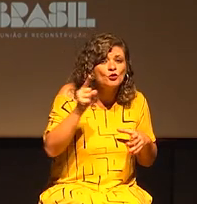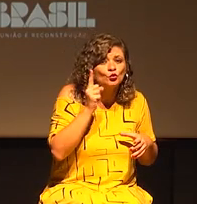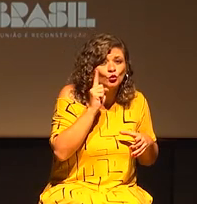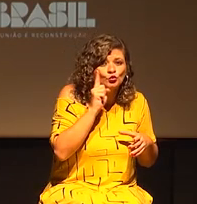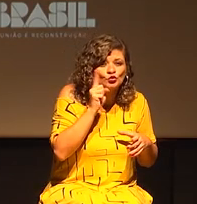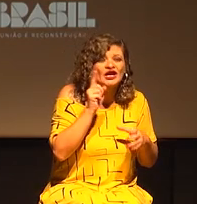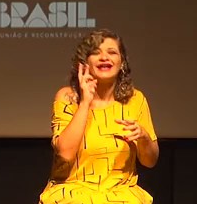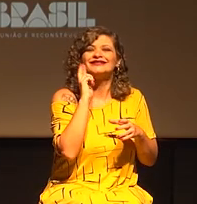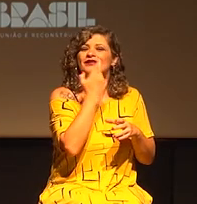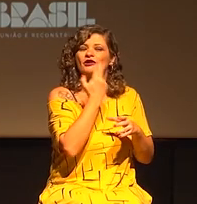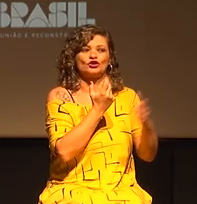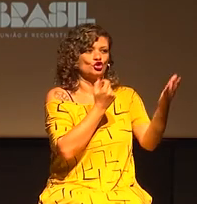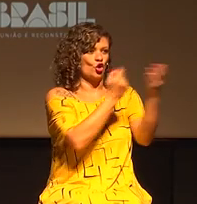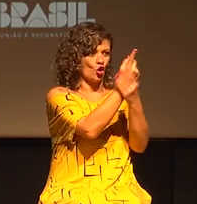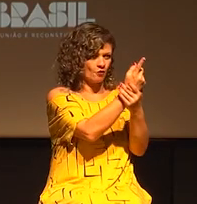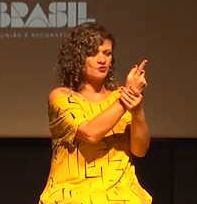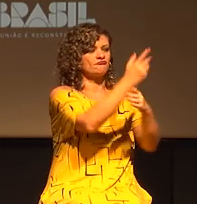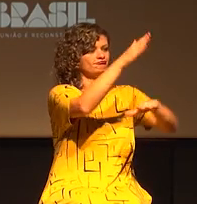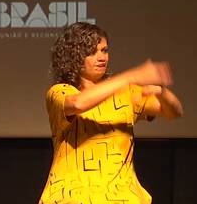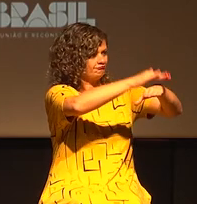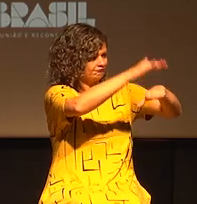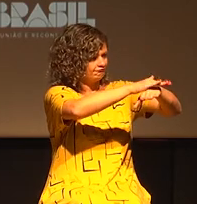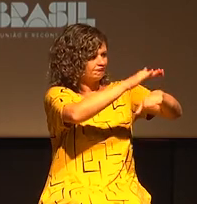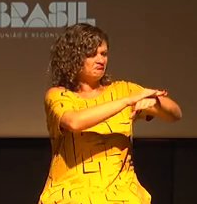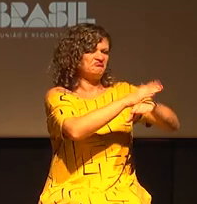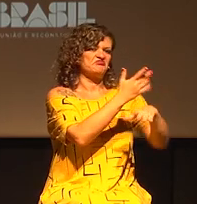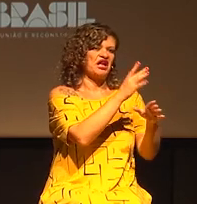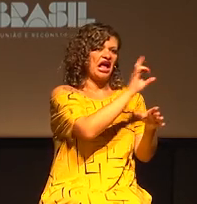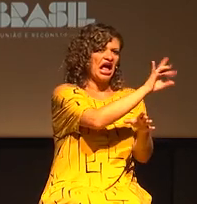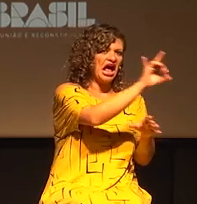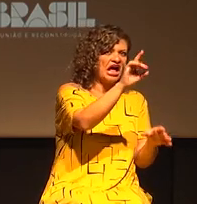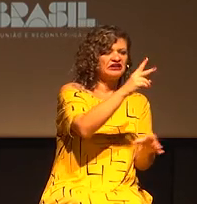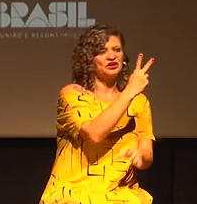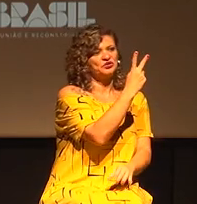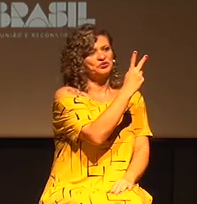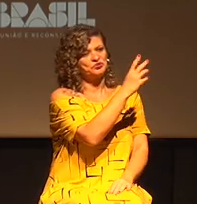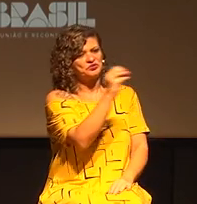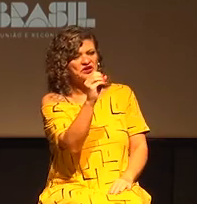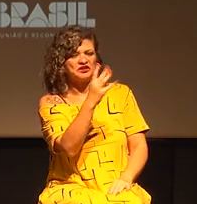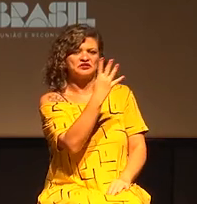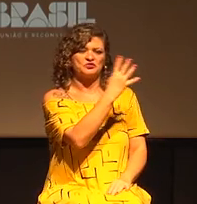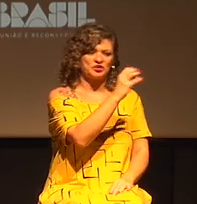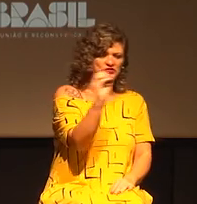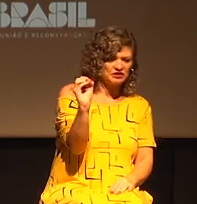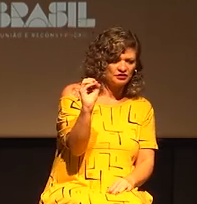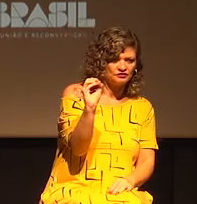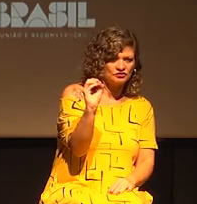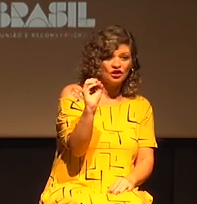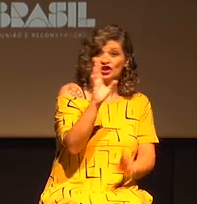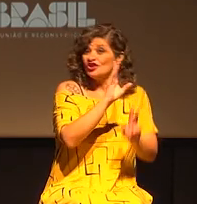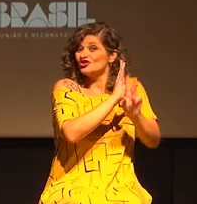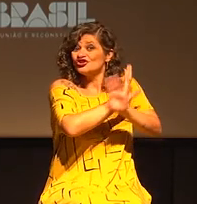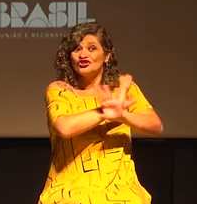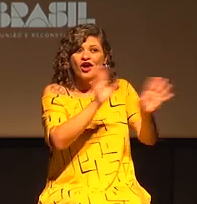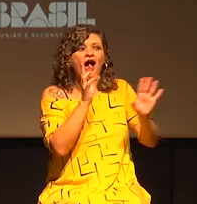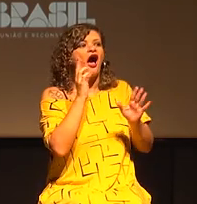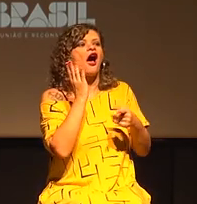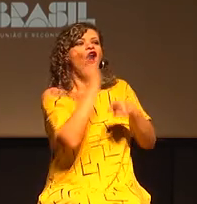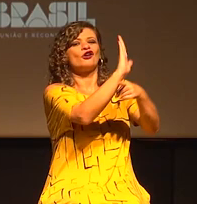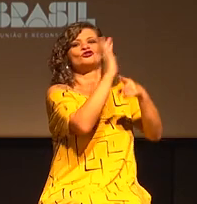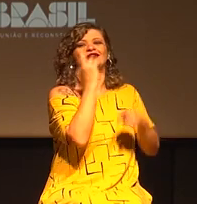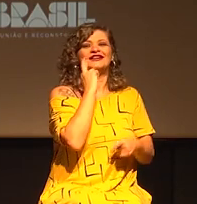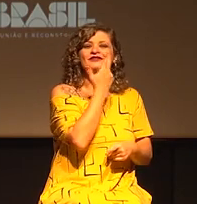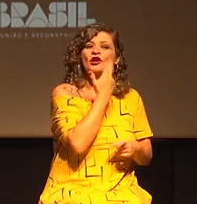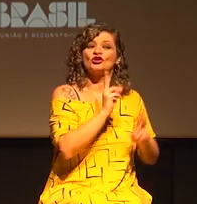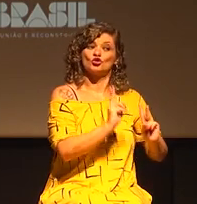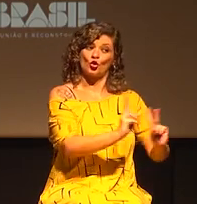de restaurantes cada um produz ali entre 200 e 400 isso começou na pandemia era para manter os restaurantes vivos também porque é tudo